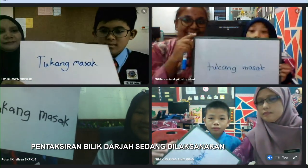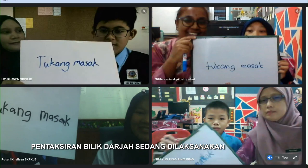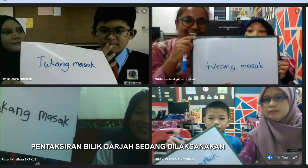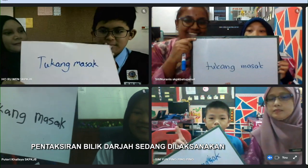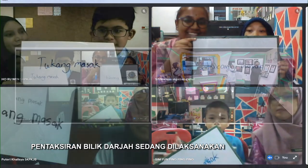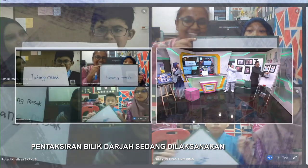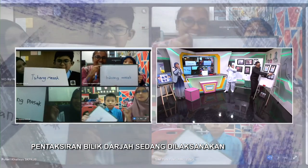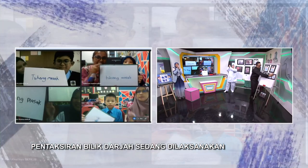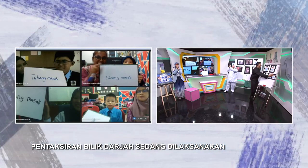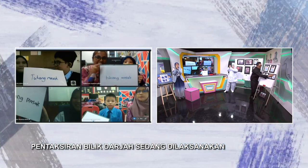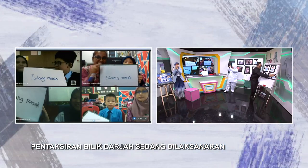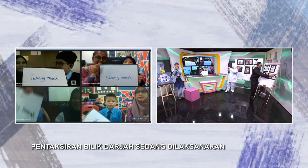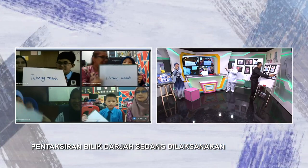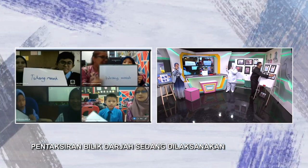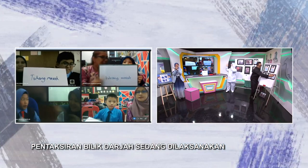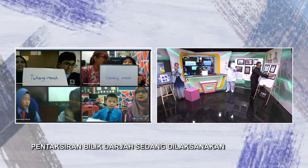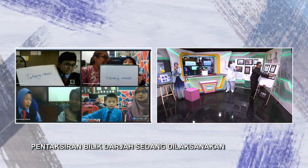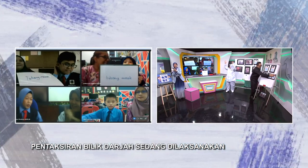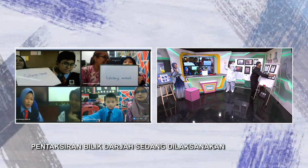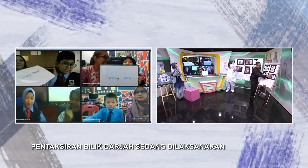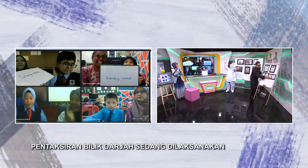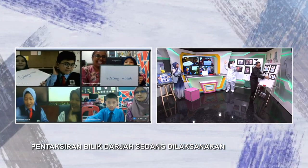Hebat semua. Tanya. Tanya.